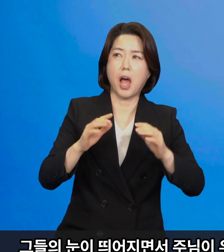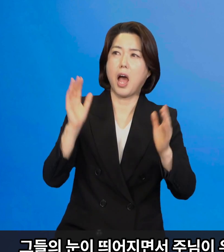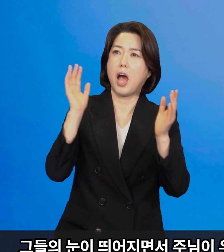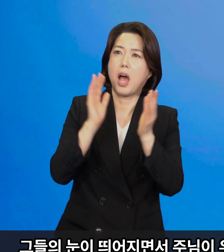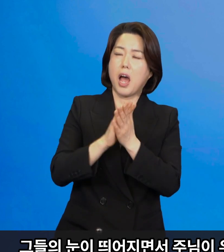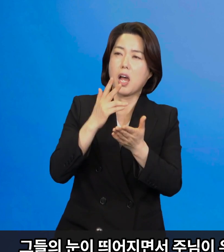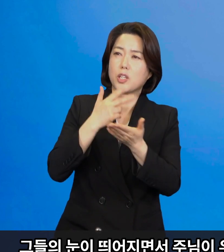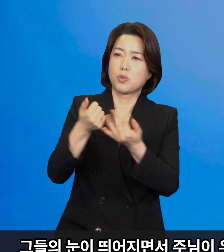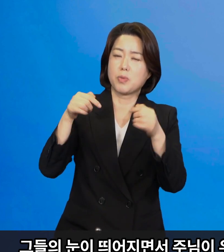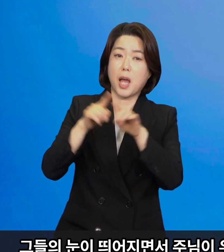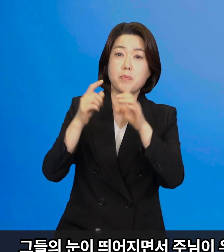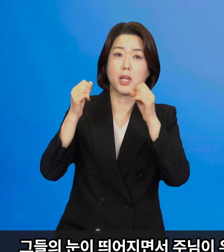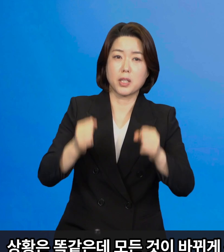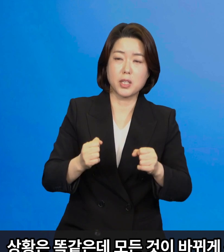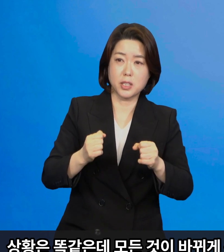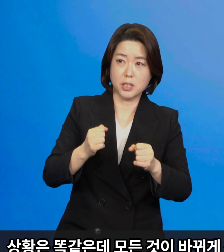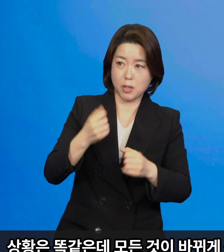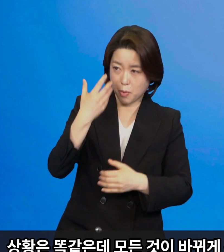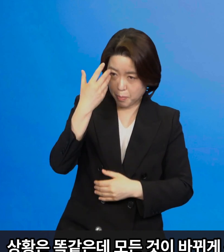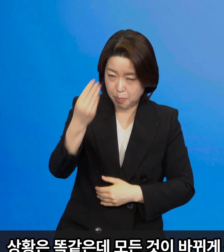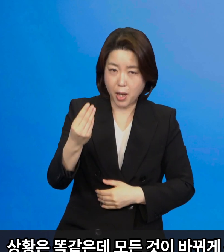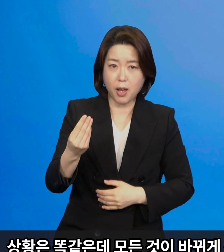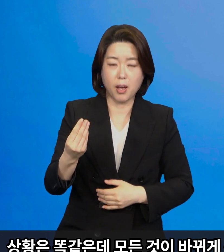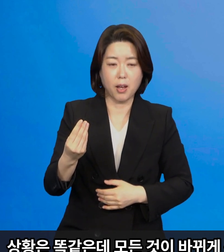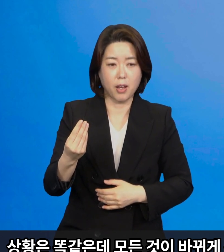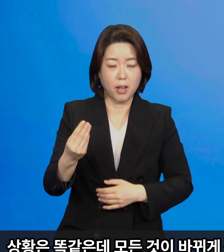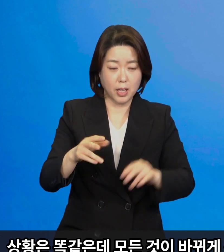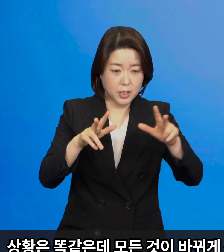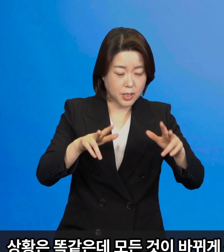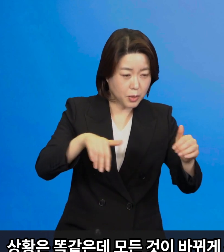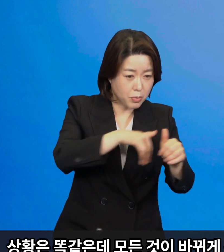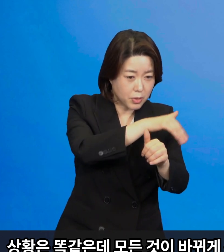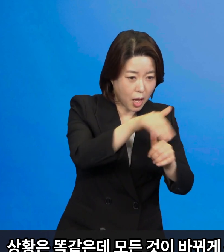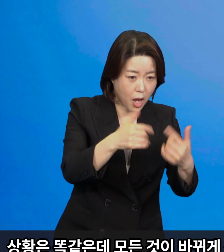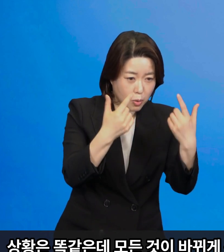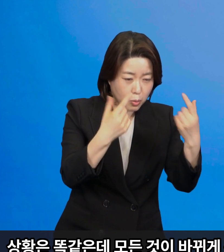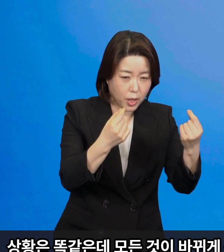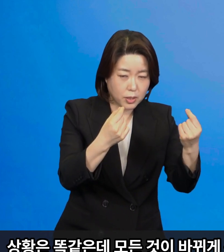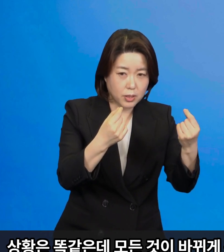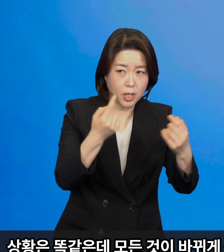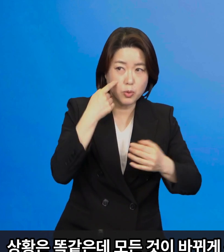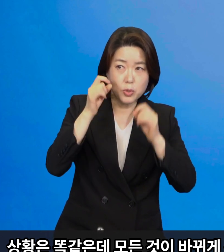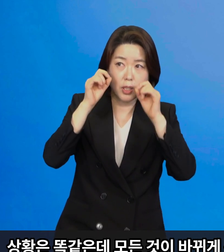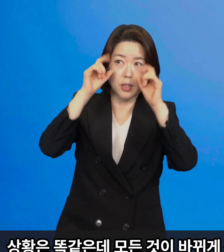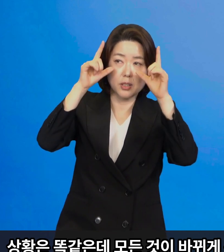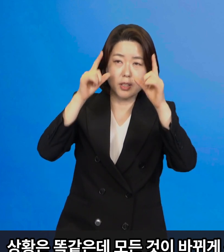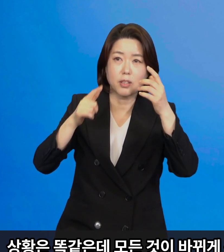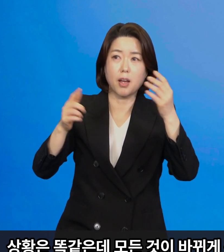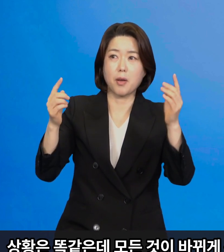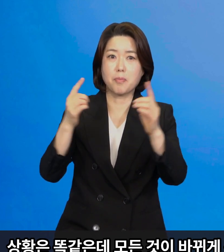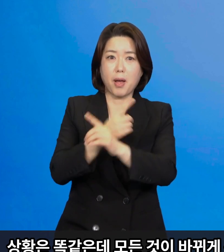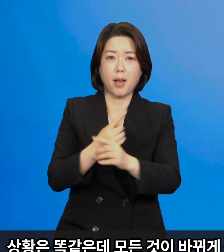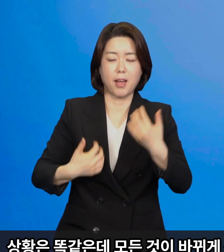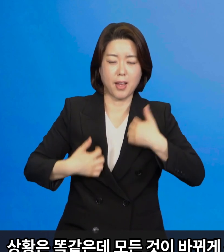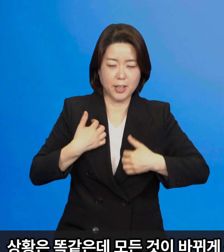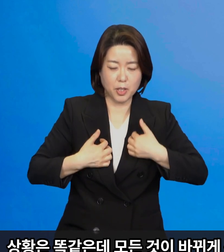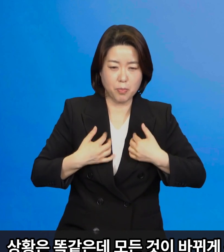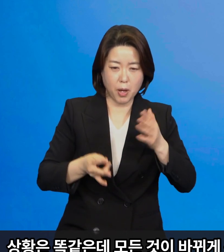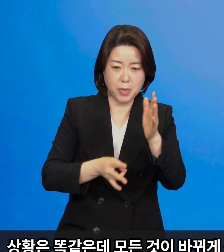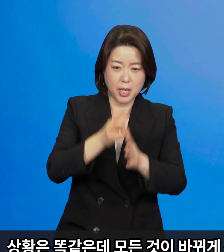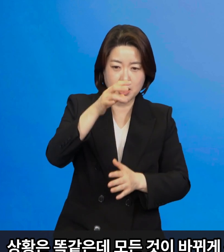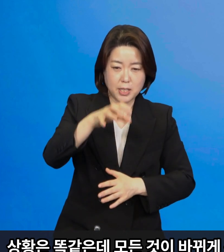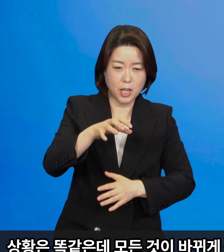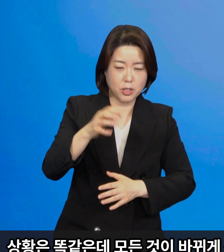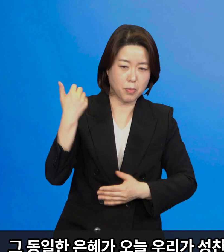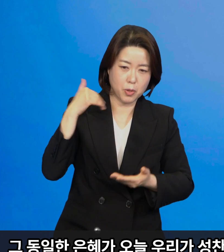것을 보니까 상황은 똑같은데 모든 것이 바뀌게 됐어요. 기뻐하며 예루살렘으로